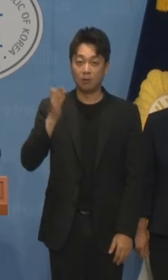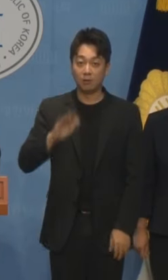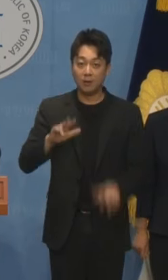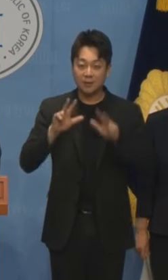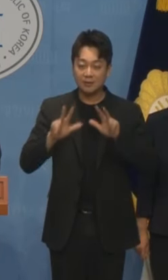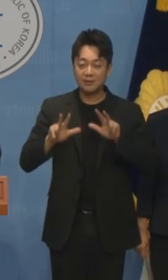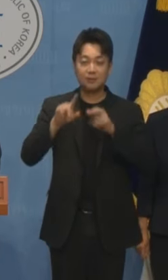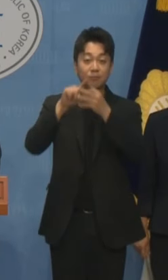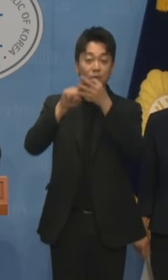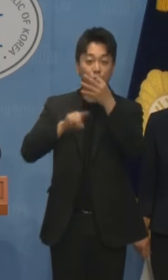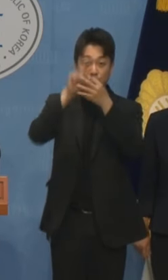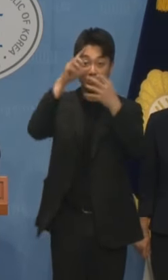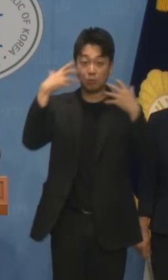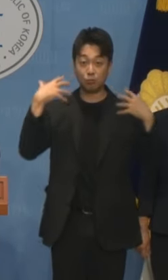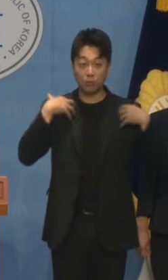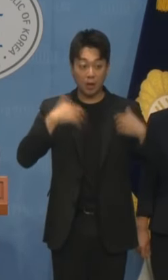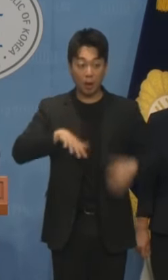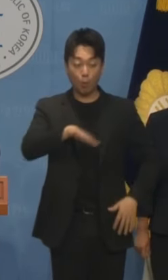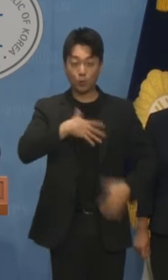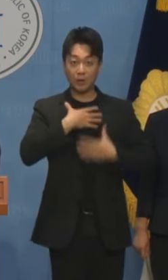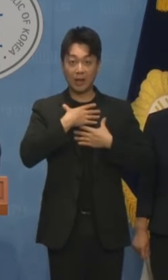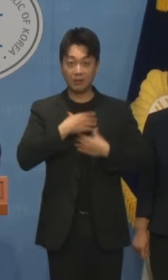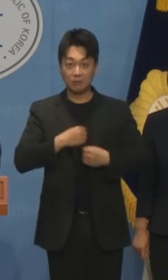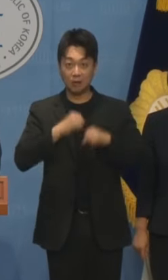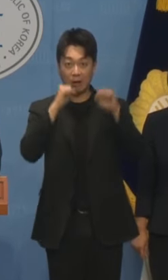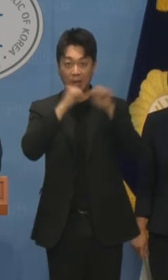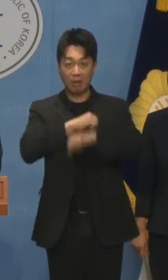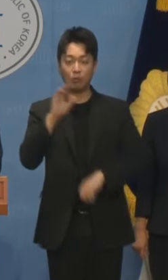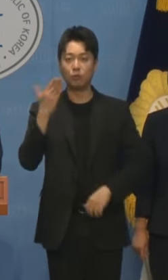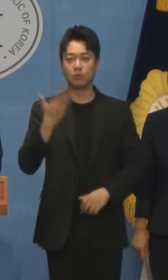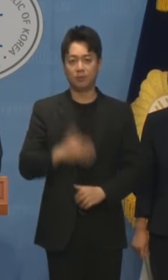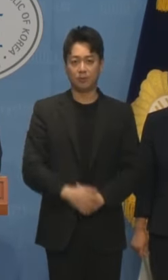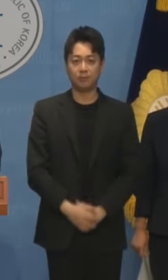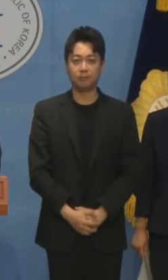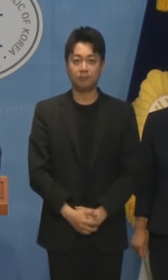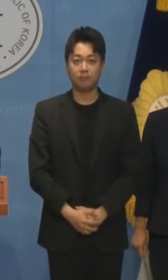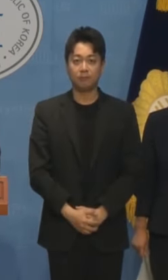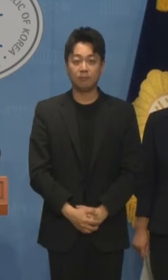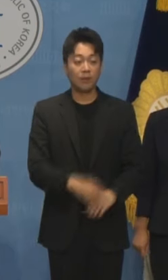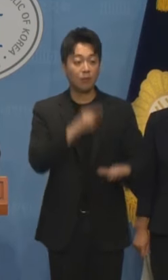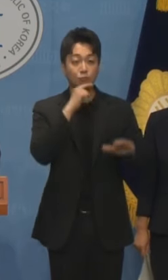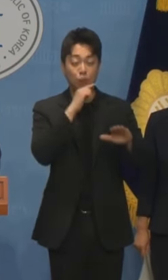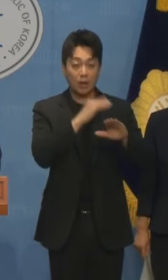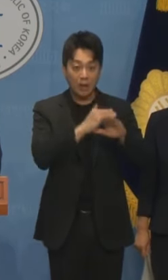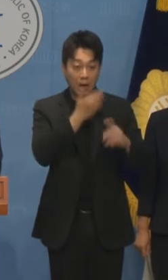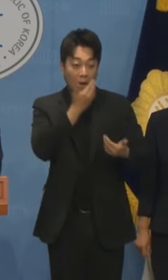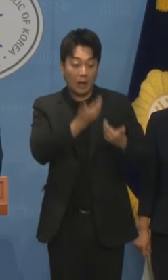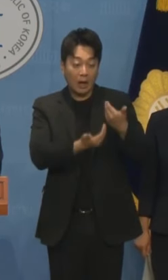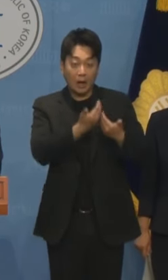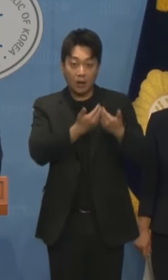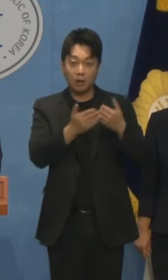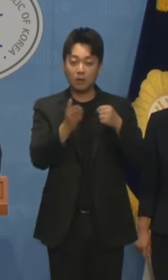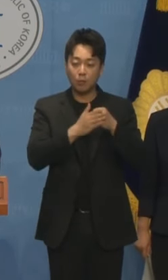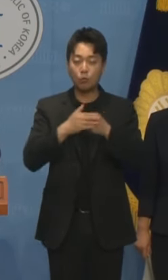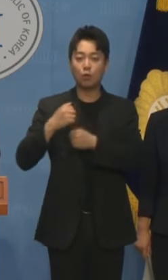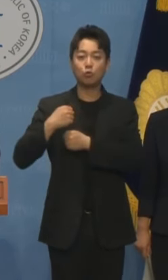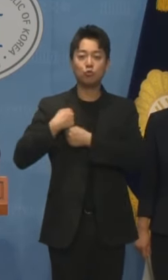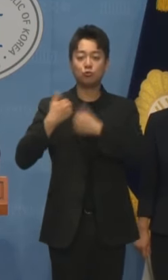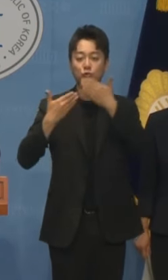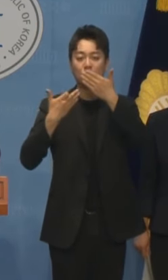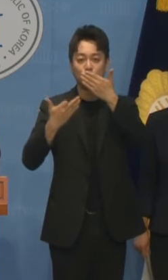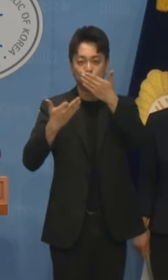모든 안전핀이 뽑힌 상태입니다 대남 대북 전단 악순환이 919 군사합의 허락 정제와